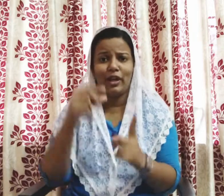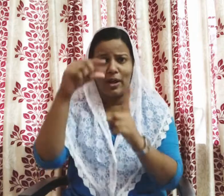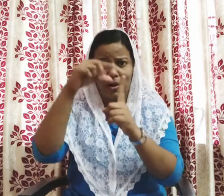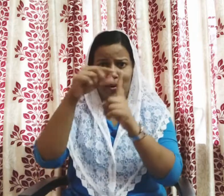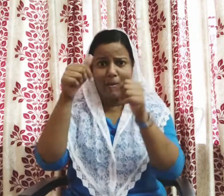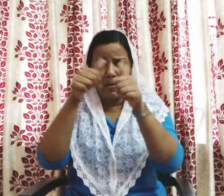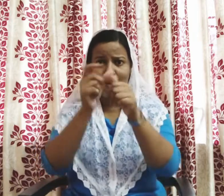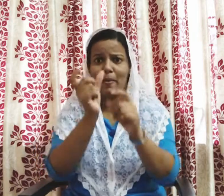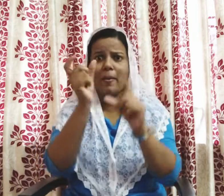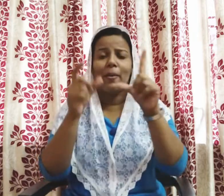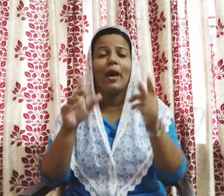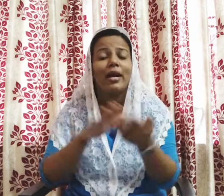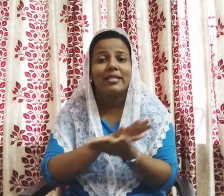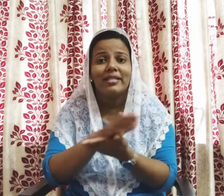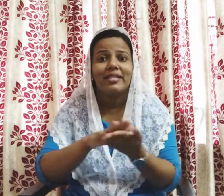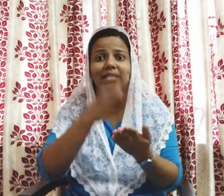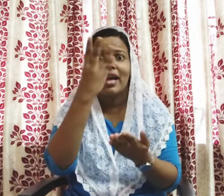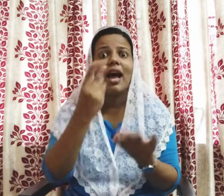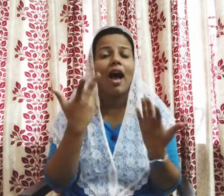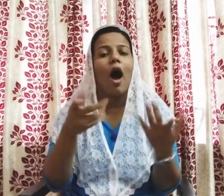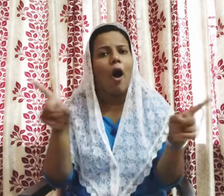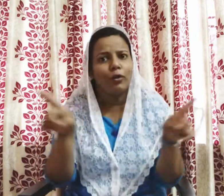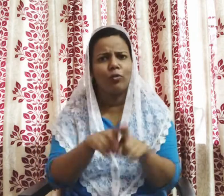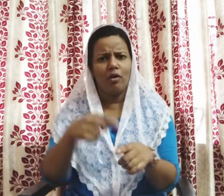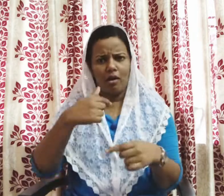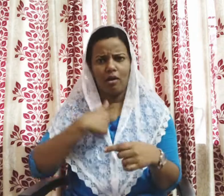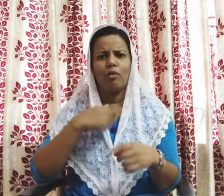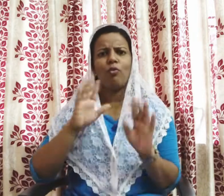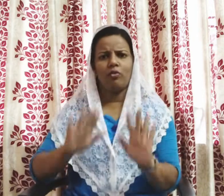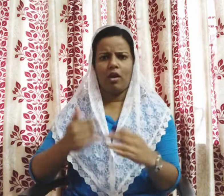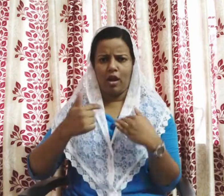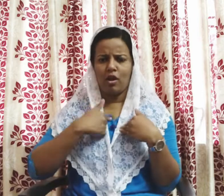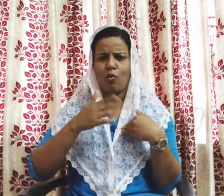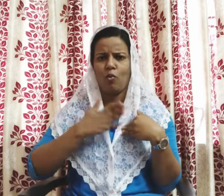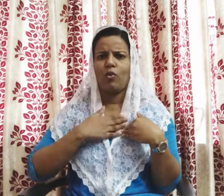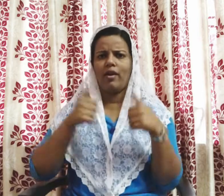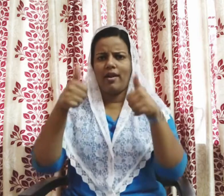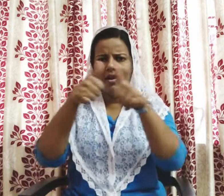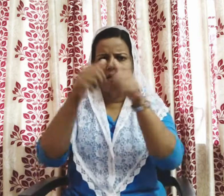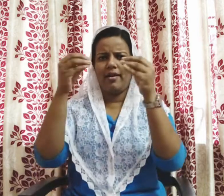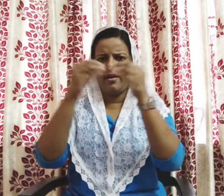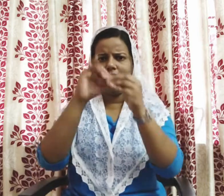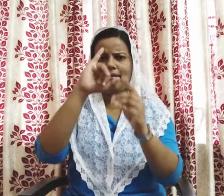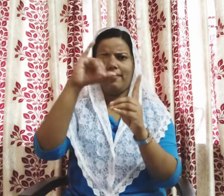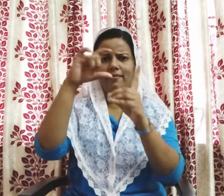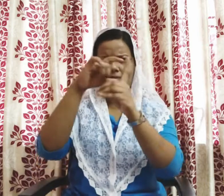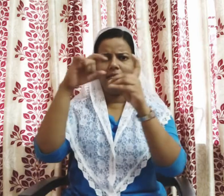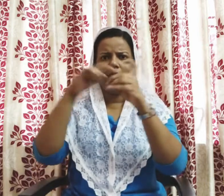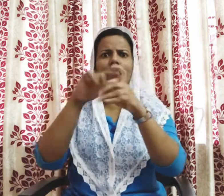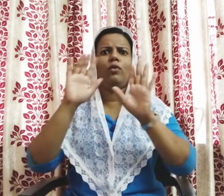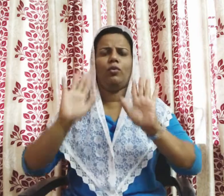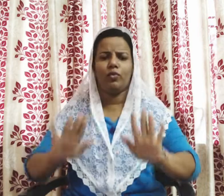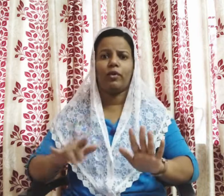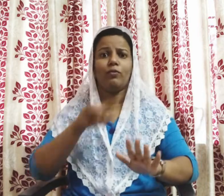അതേ ആത്മാവ് എൻ്റെ ഉള്ളിൽ വസിക്കുന്നു. ഓ, വിശ്വാസത്തോടെ പറ, എൻ്റെ ഉള്ളിൽ വസിക്കുന്നു. അതുകൊണ്ട് പ്രിയപ്പെട്ടവരെ, അവരിലൂടെ